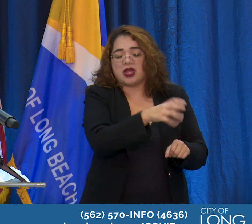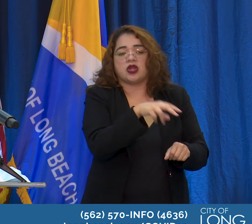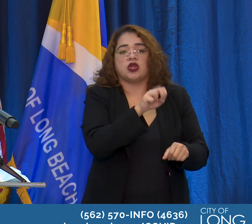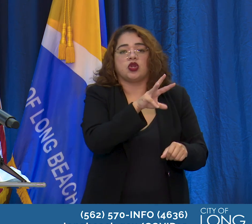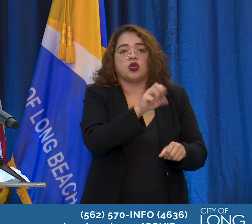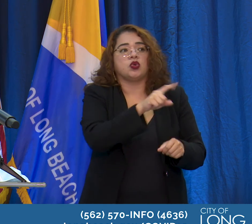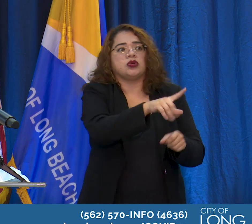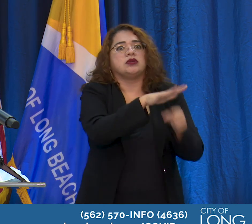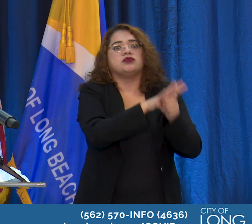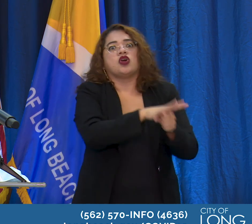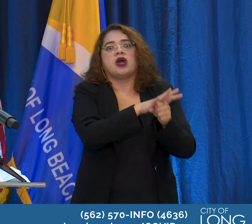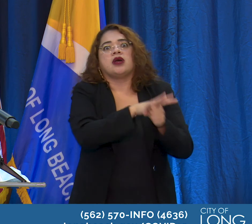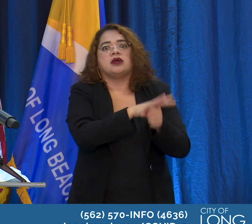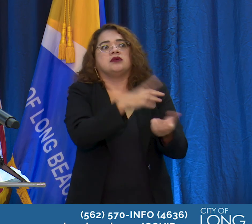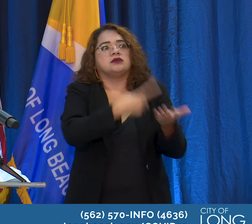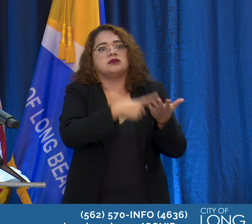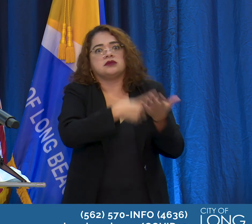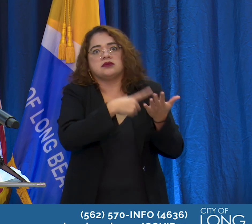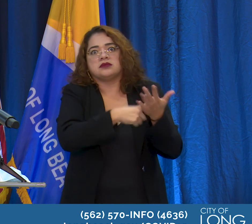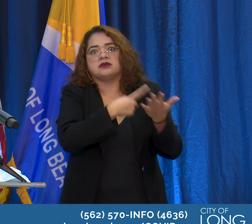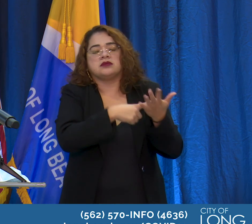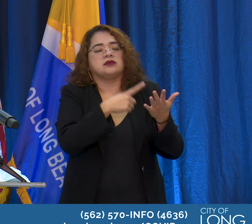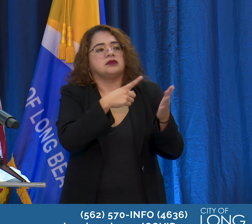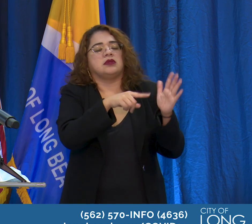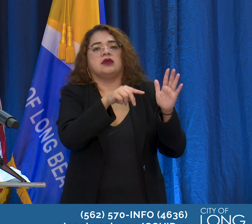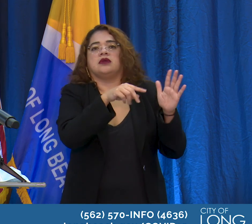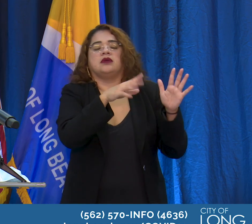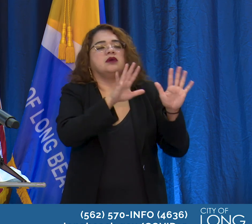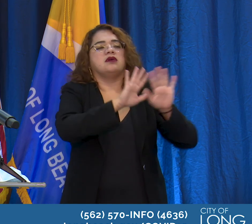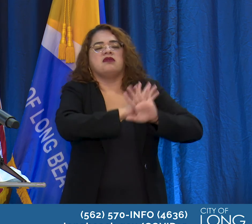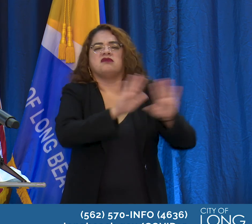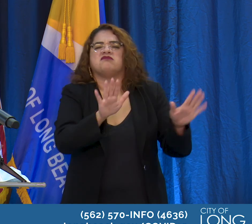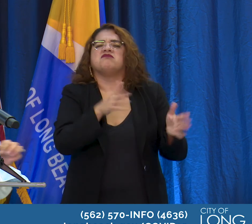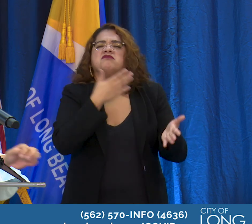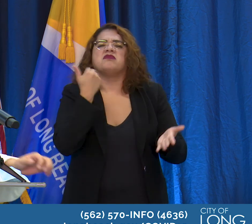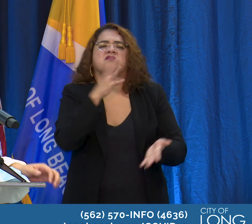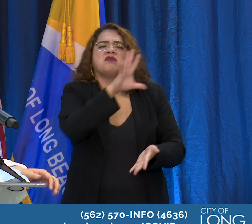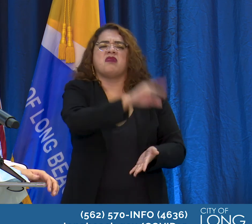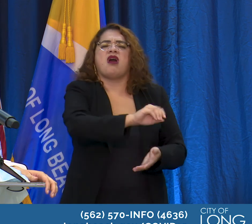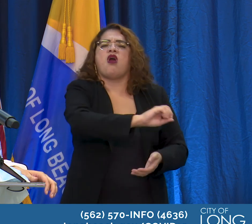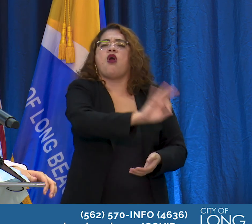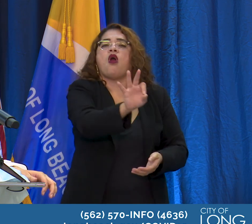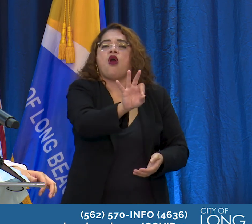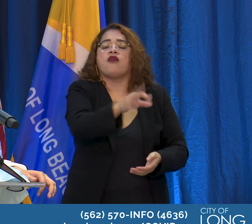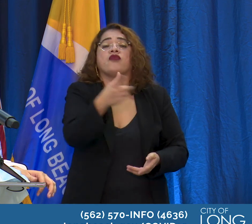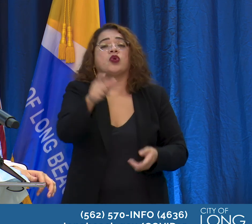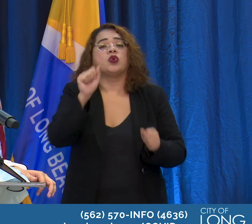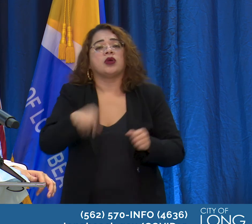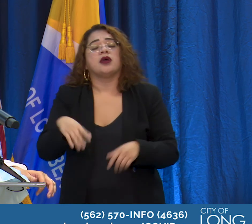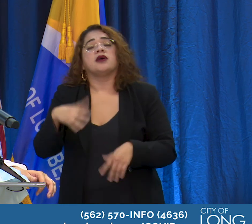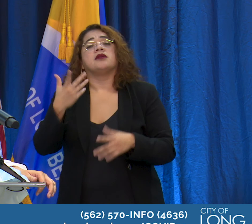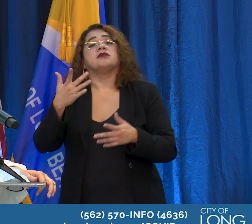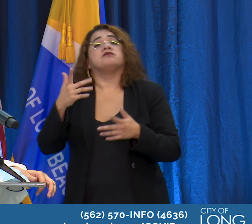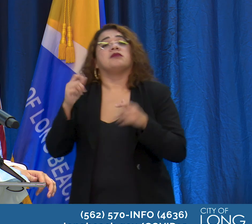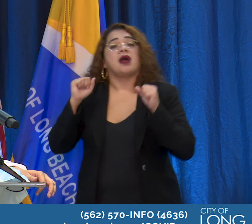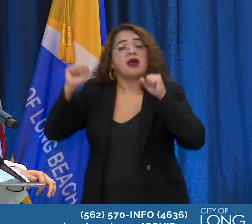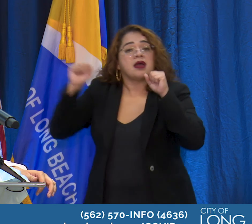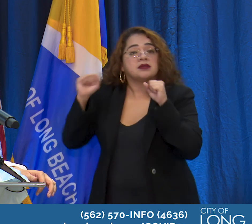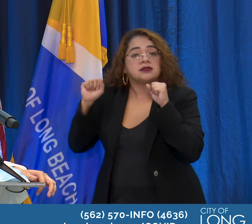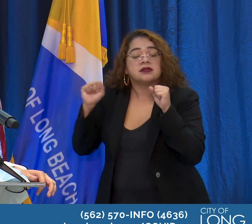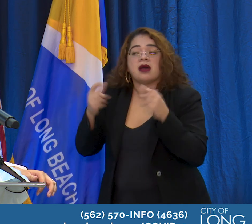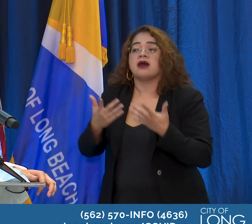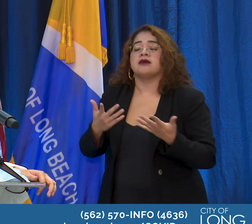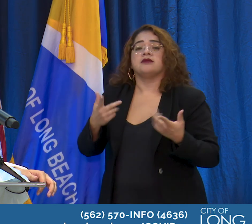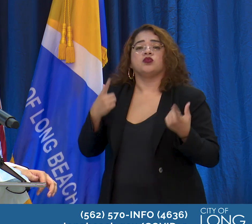en estrés. Cuidar su cuerpo comiendo bien, haciendo ejercicio, durmiendo y evitando el alcohol y las